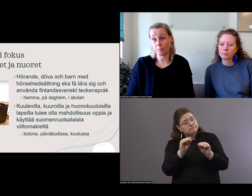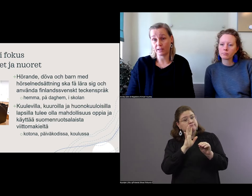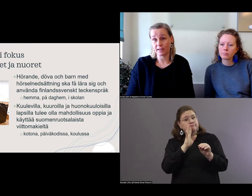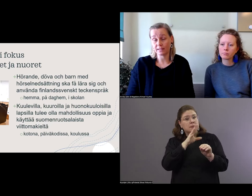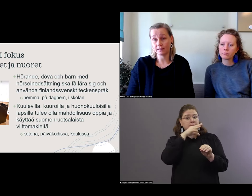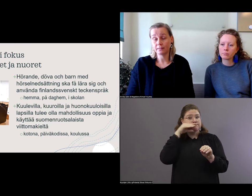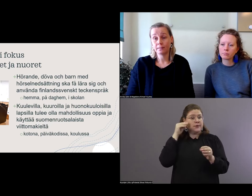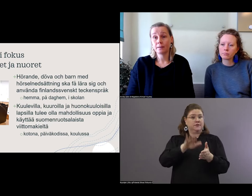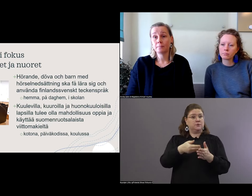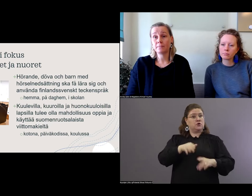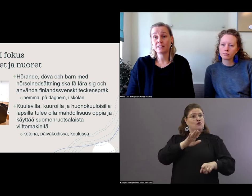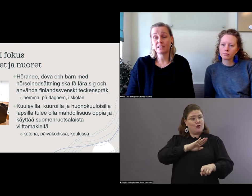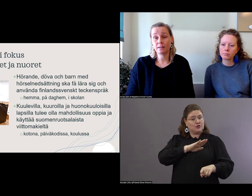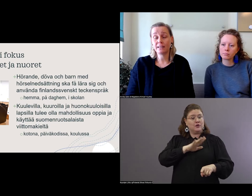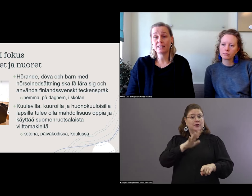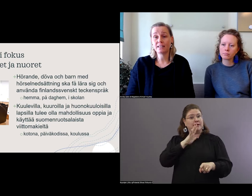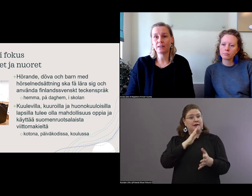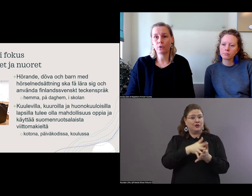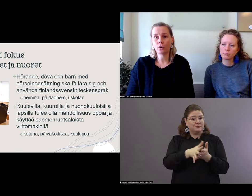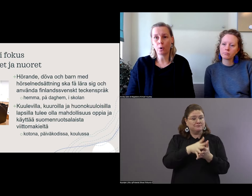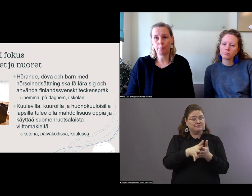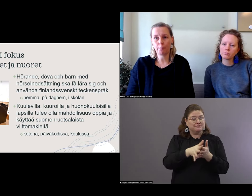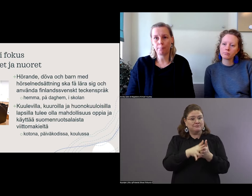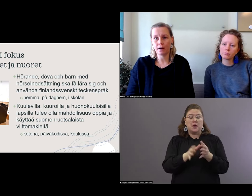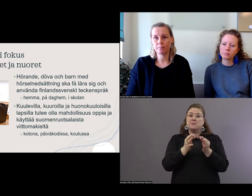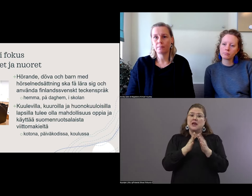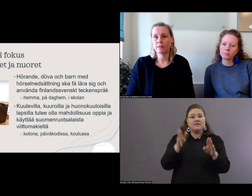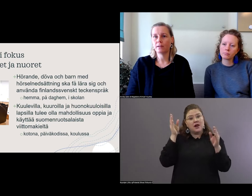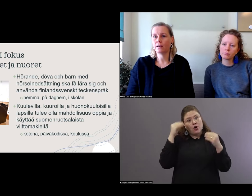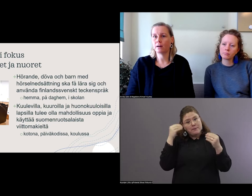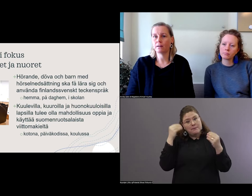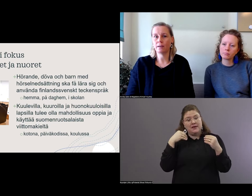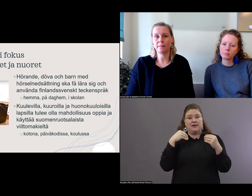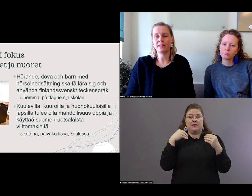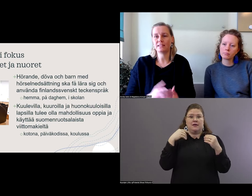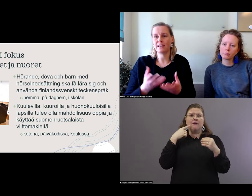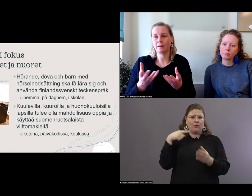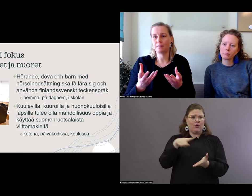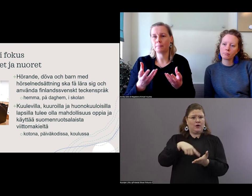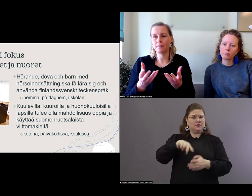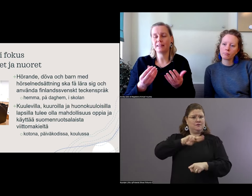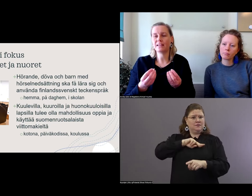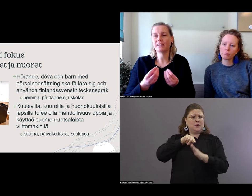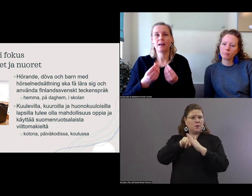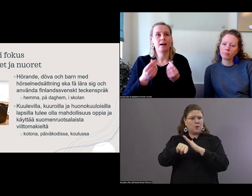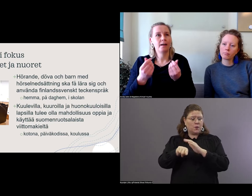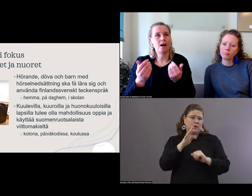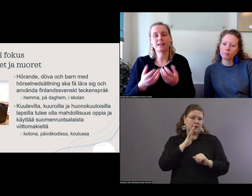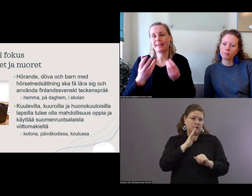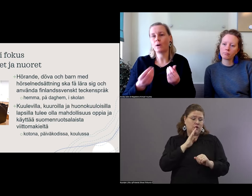suomenruotsalaisesta viittomakielestä, miten sitä voi oppia. Ja miten